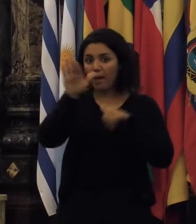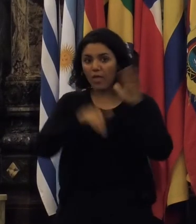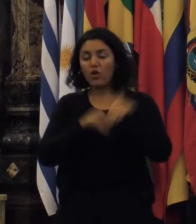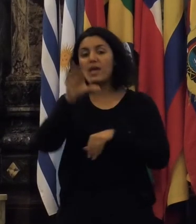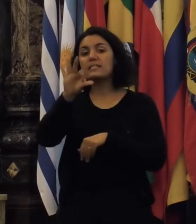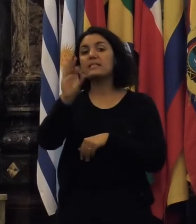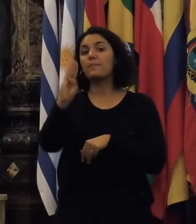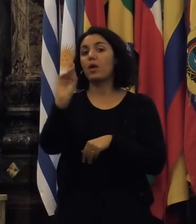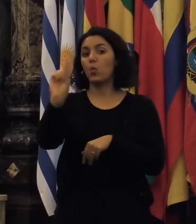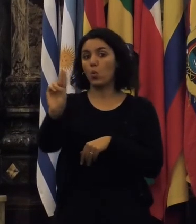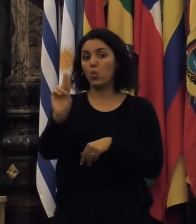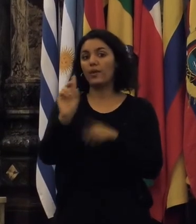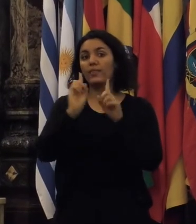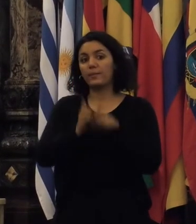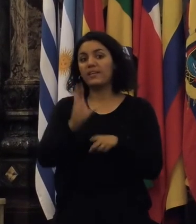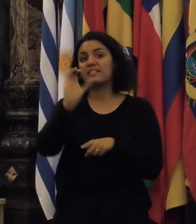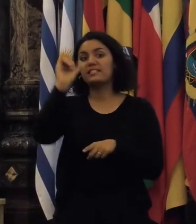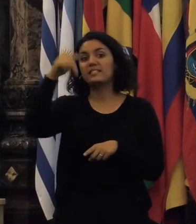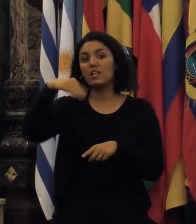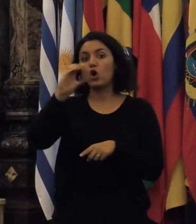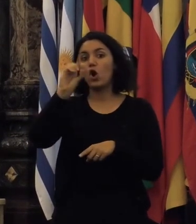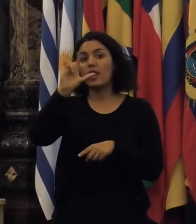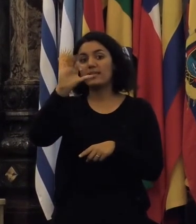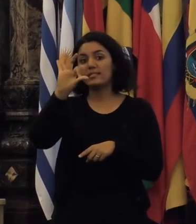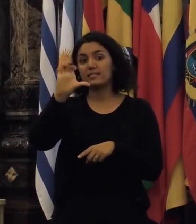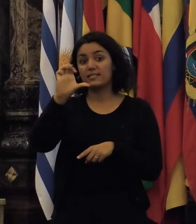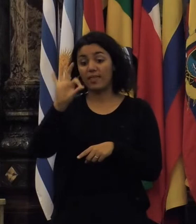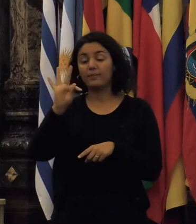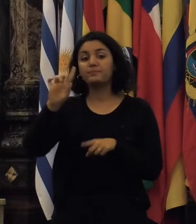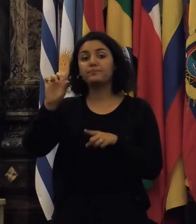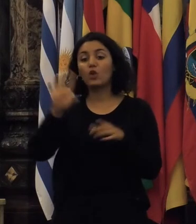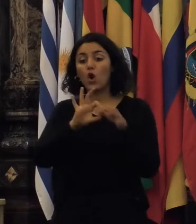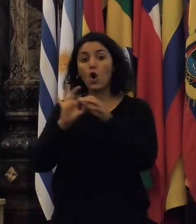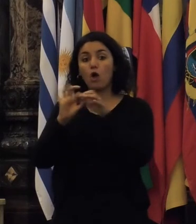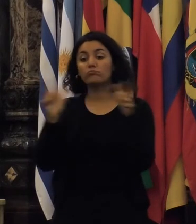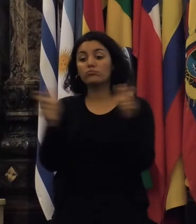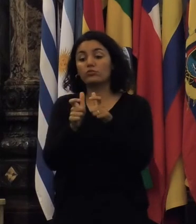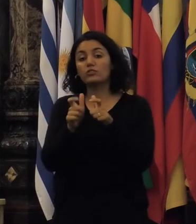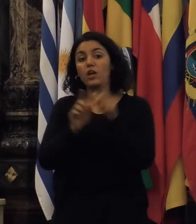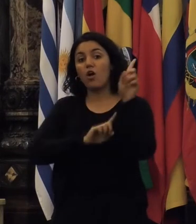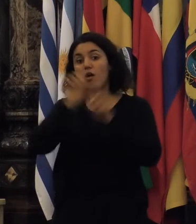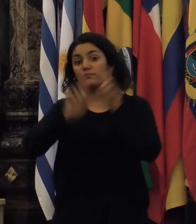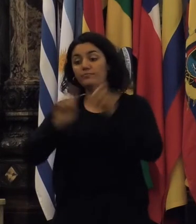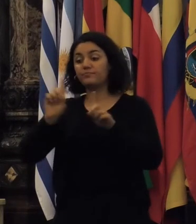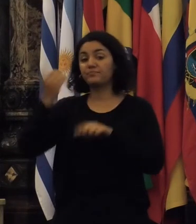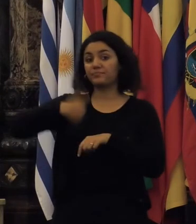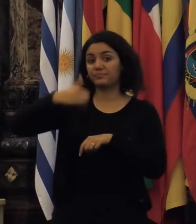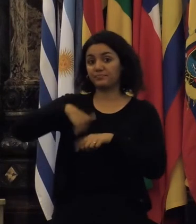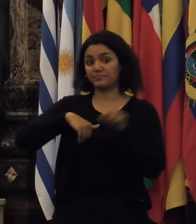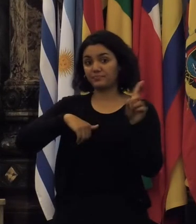SPU y el CIN-CONICET, el Consejo Interuniversitario Nacional en Argentina,